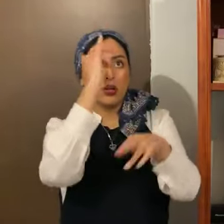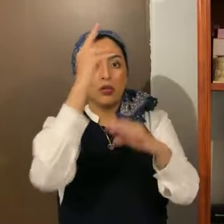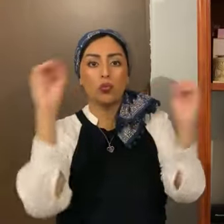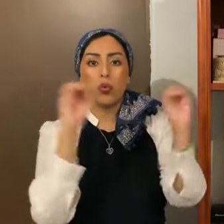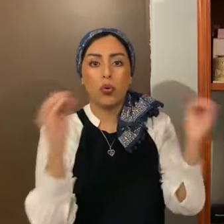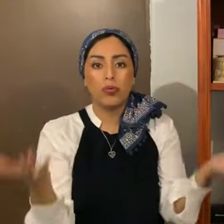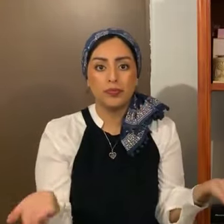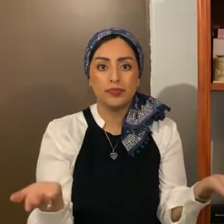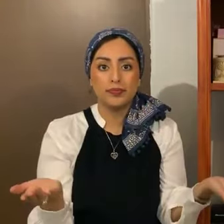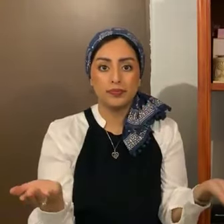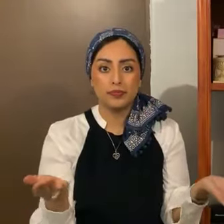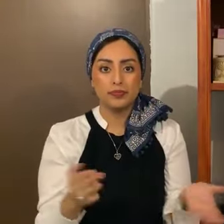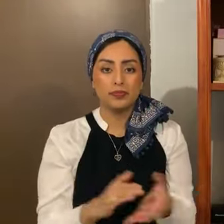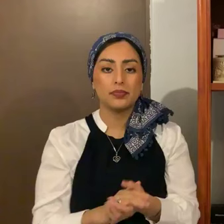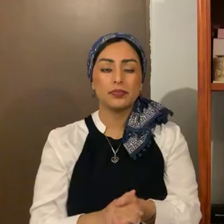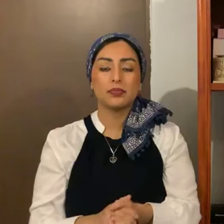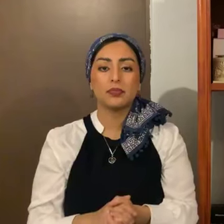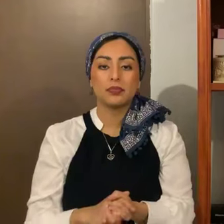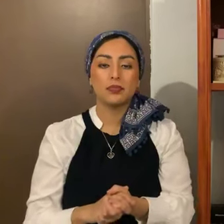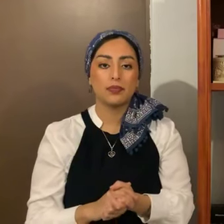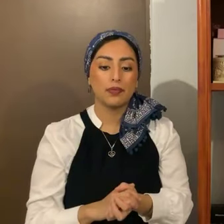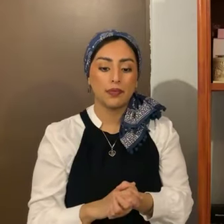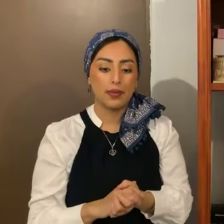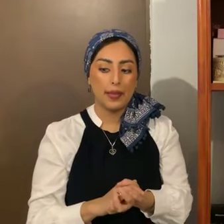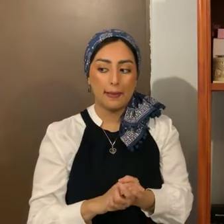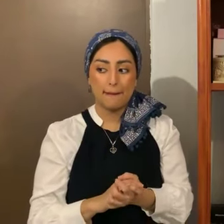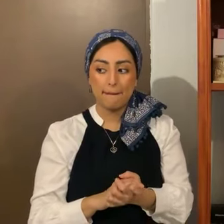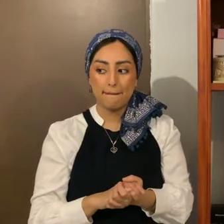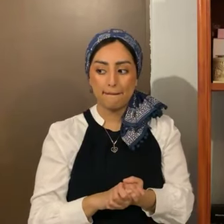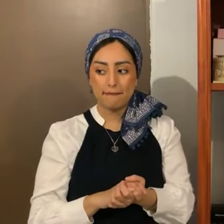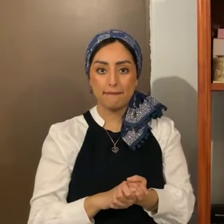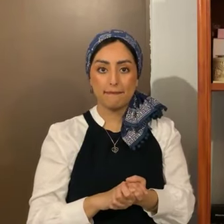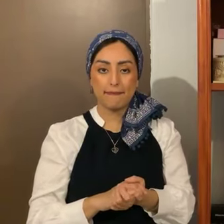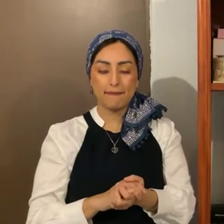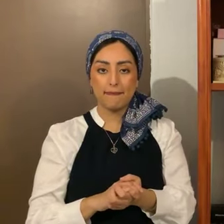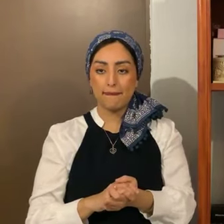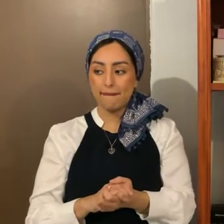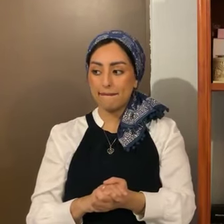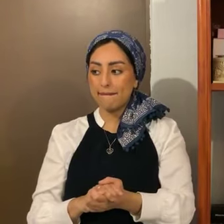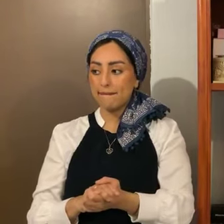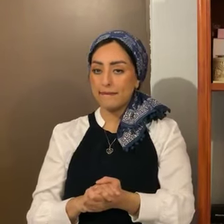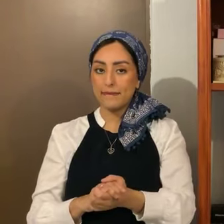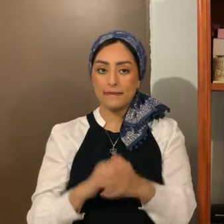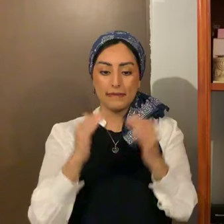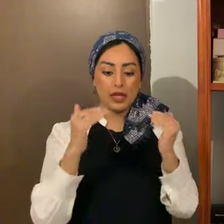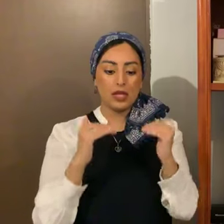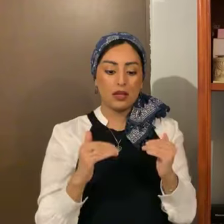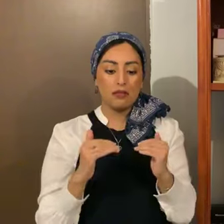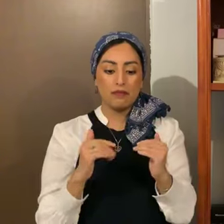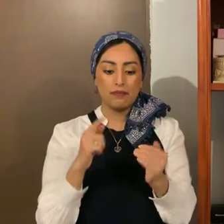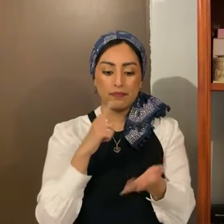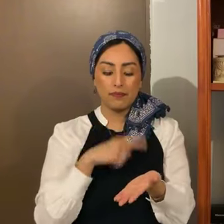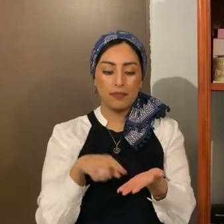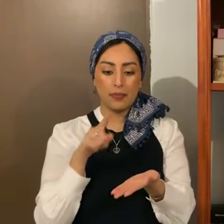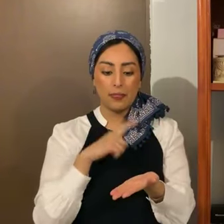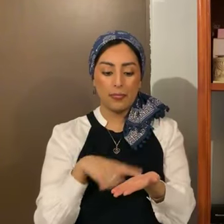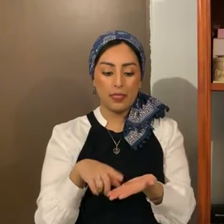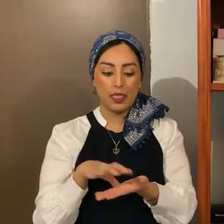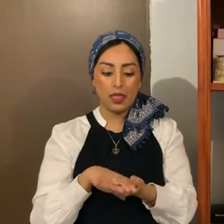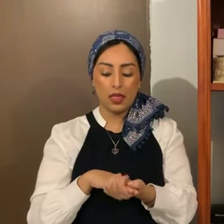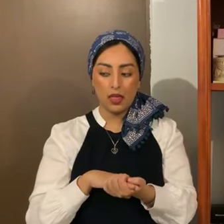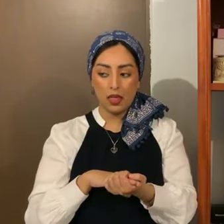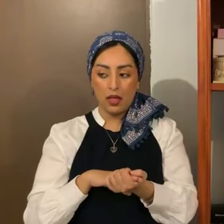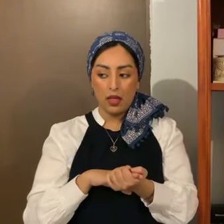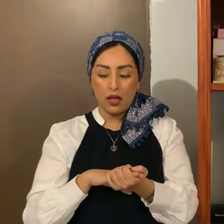sí, querían asesinarlo, etcétera, etcétera, etcétera. Ahora, pónganle una hojita ahí donde